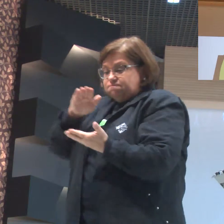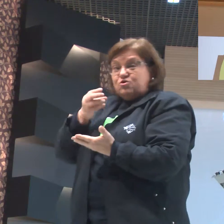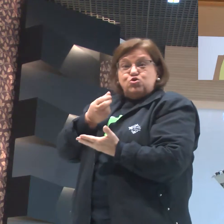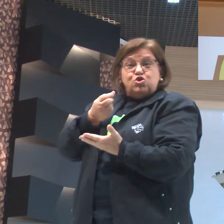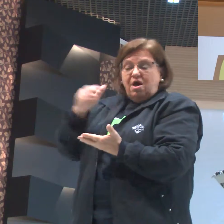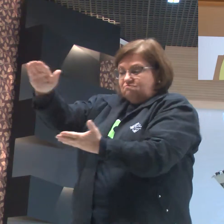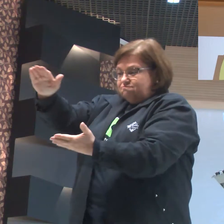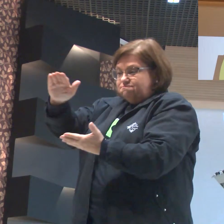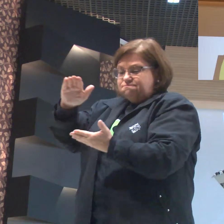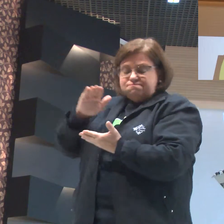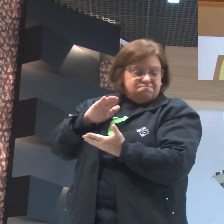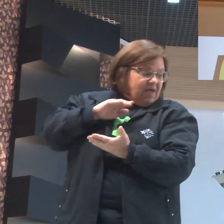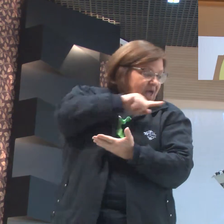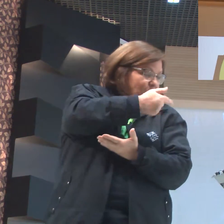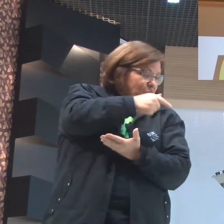Gente, isso é